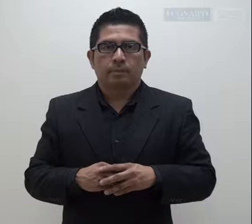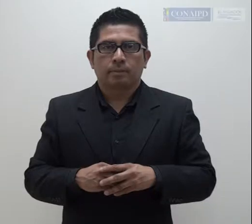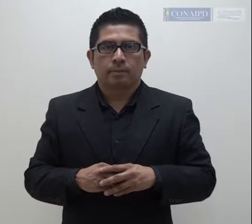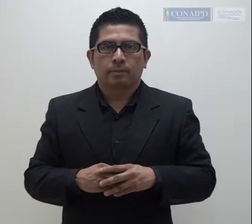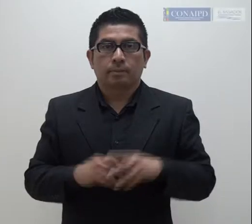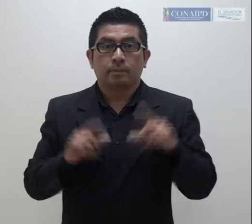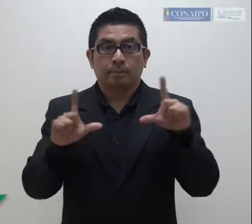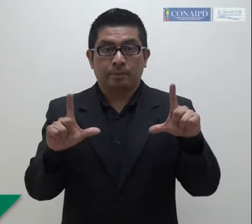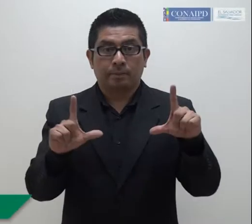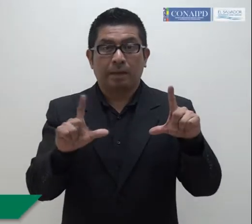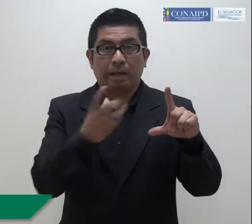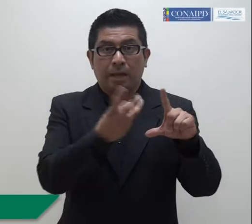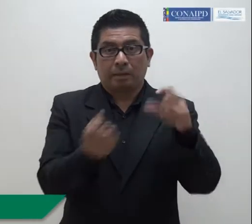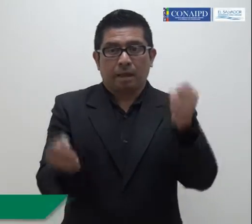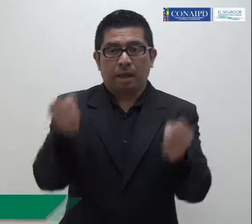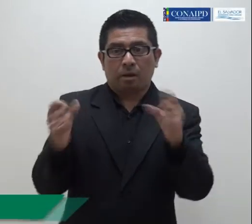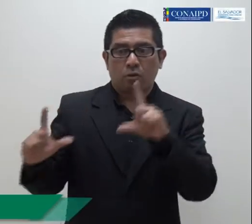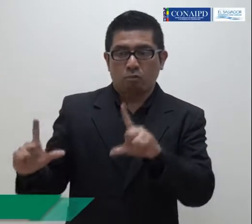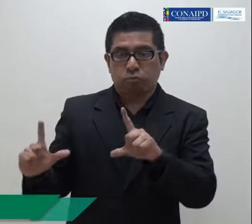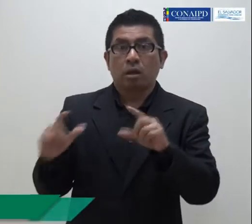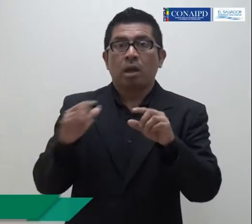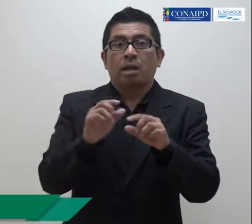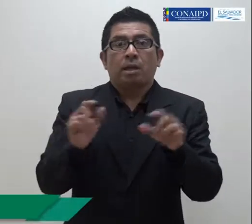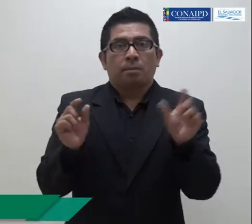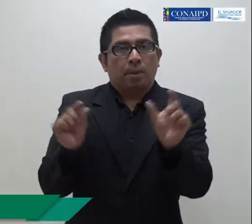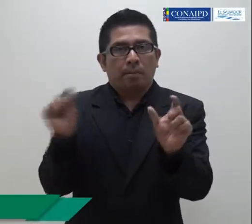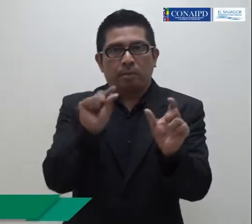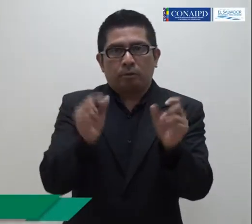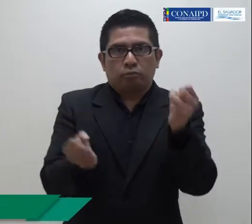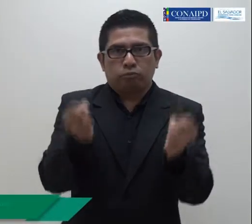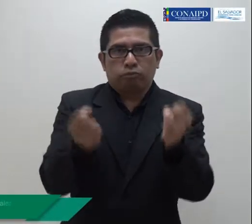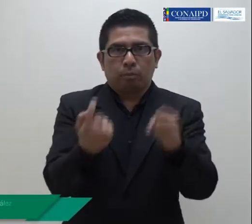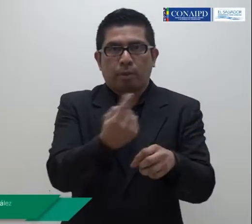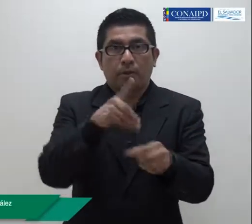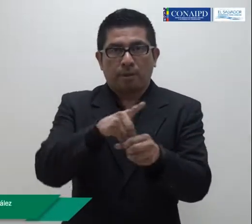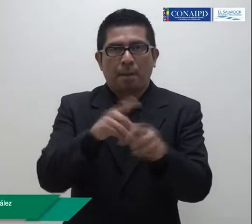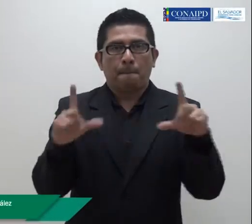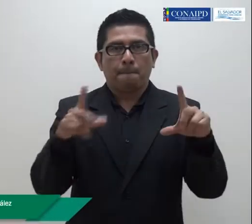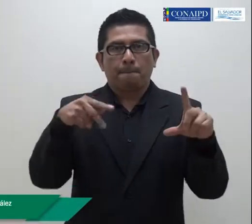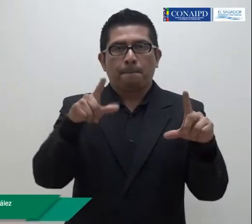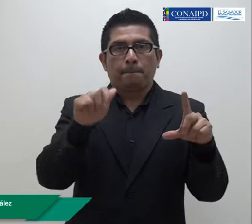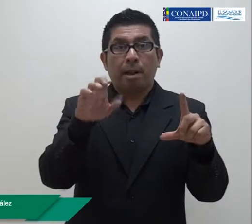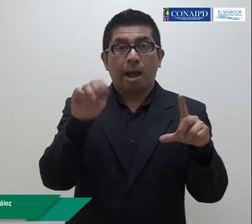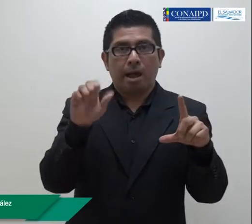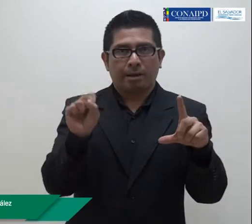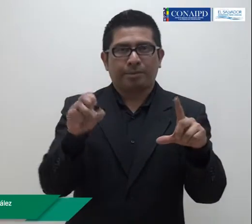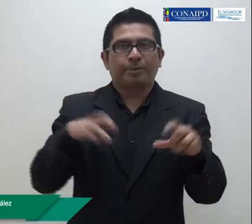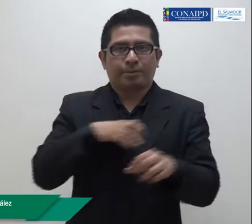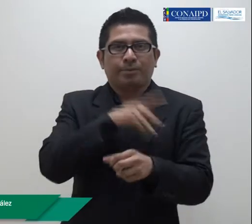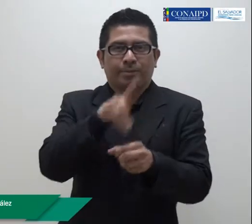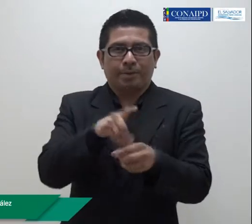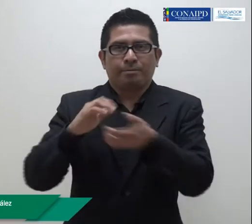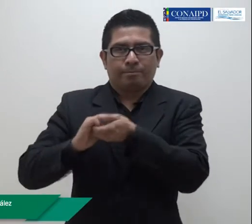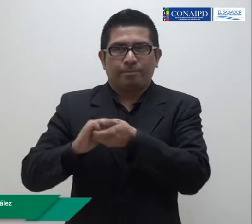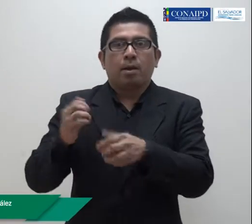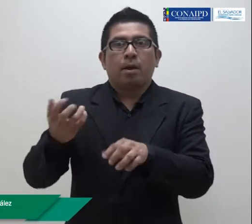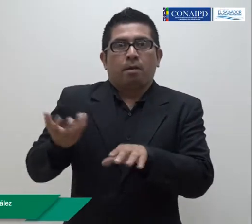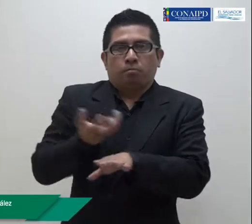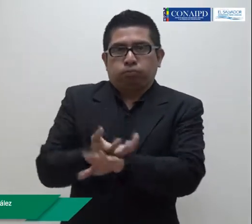Placas y licencias de conducir a personas con discapacidad. Placas. El CONAIPD, en coordinación con el Viceministerio de Transporte y